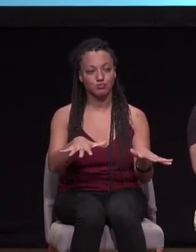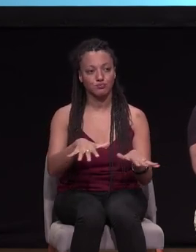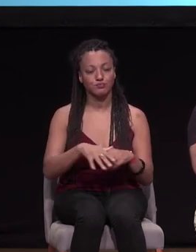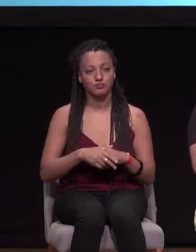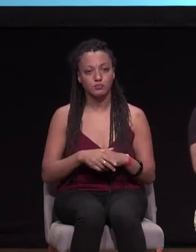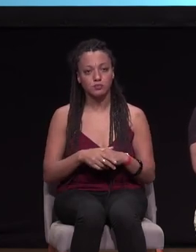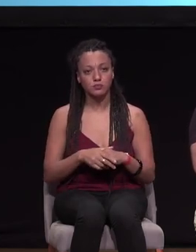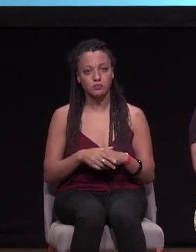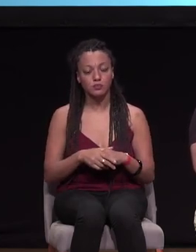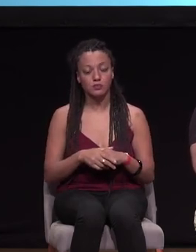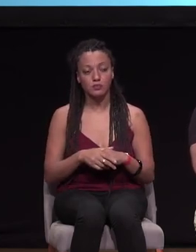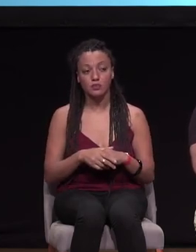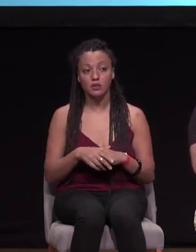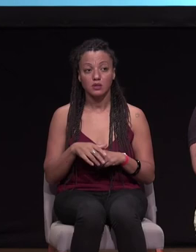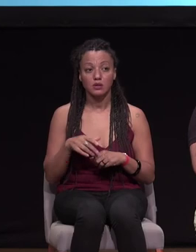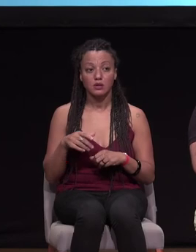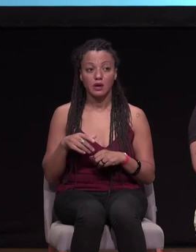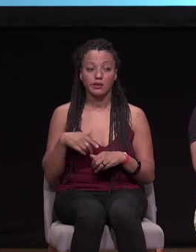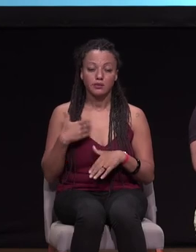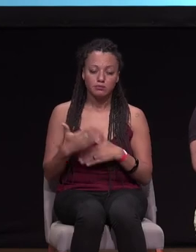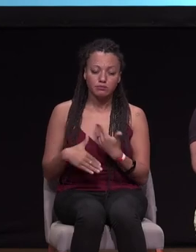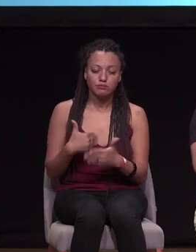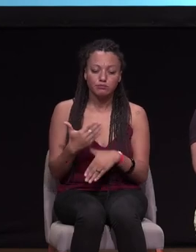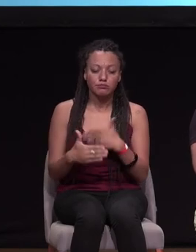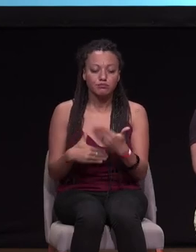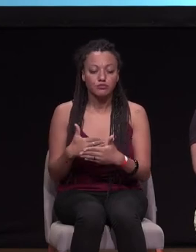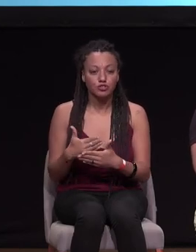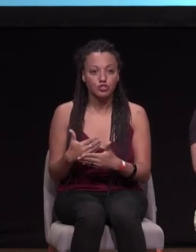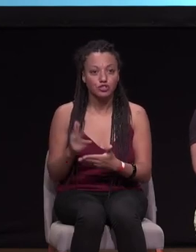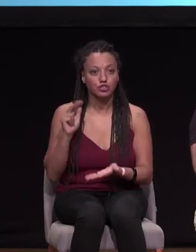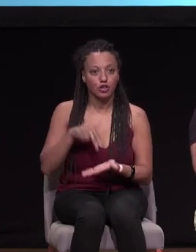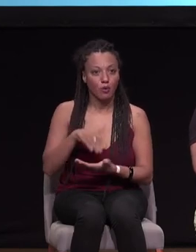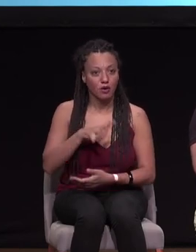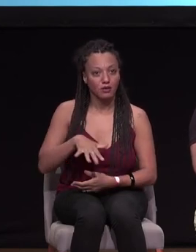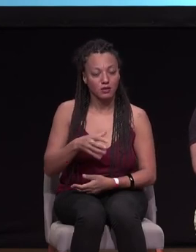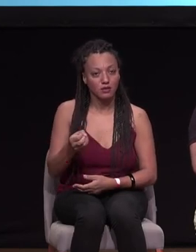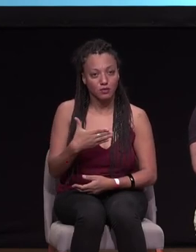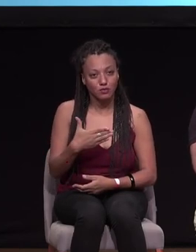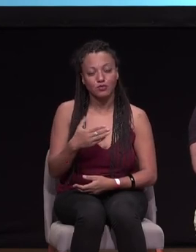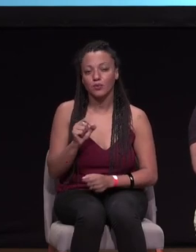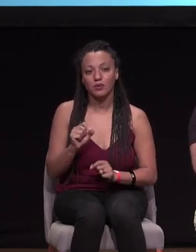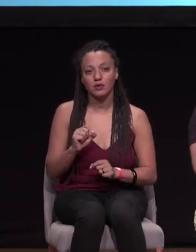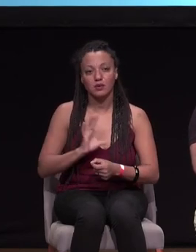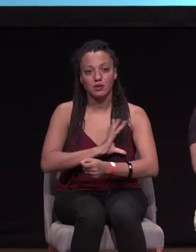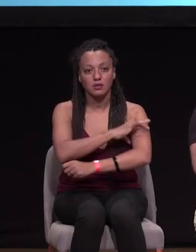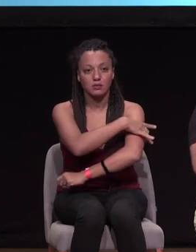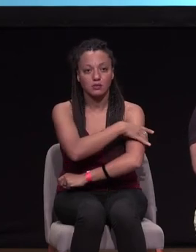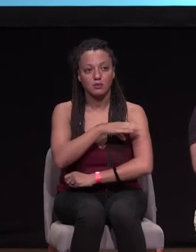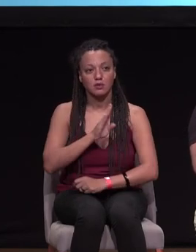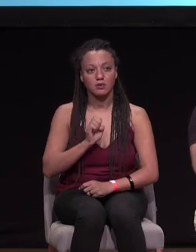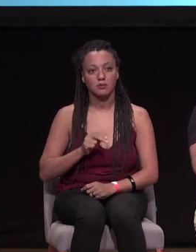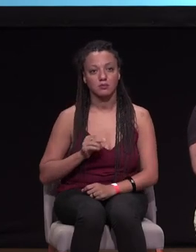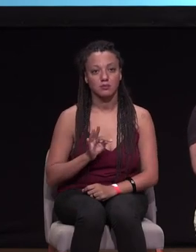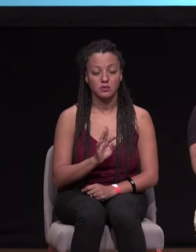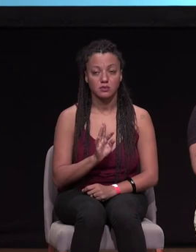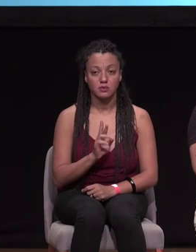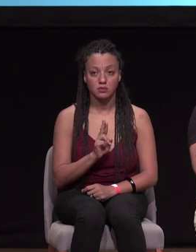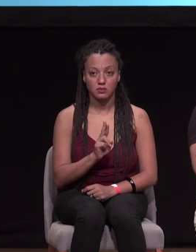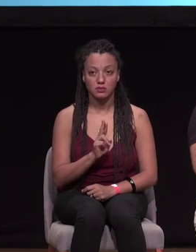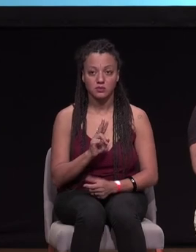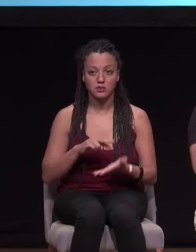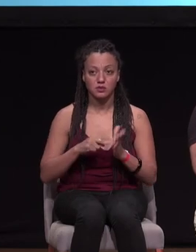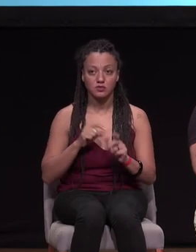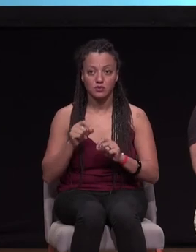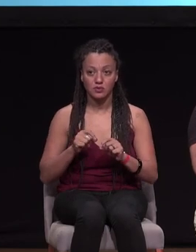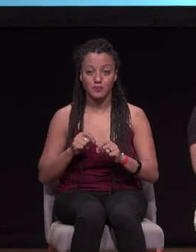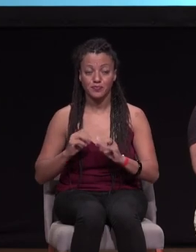tempo aqui né nas novas terras seria o candomblé banton né e que hoje na verdade ele vai se as casas